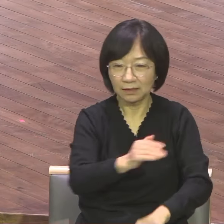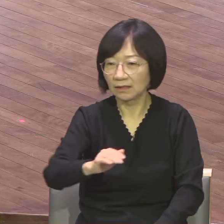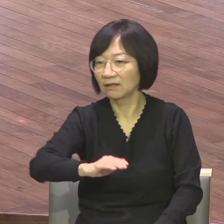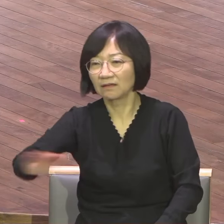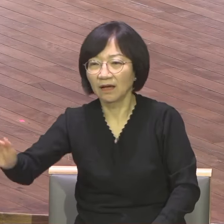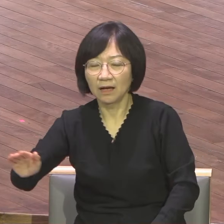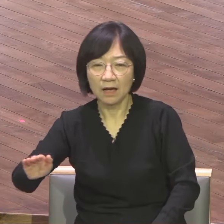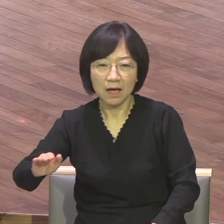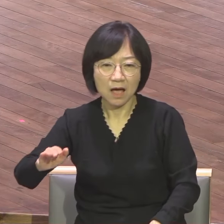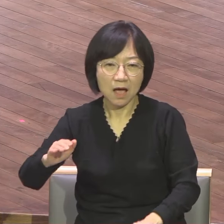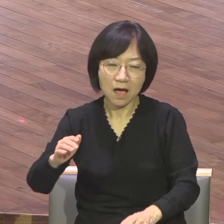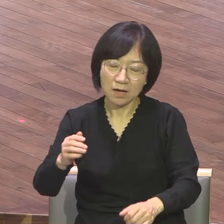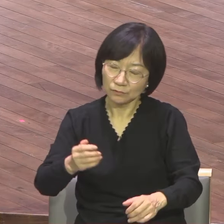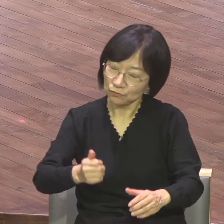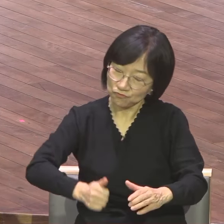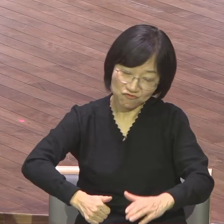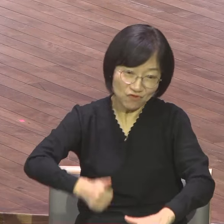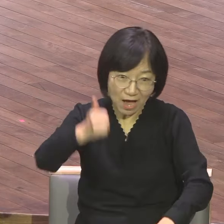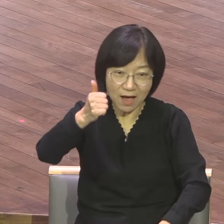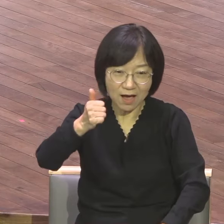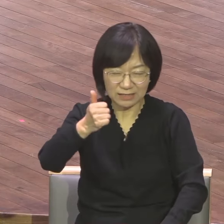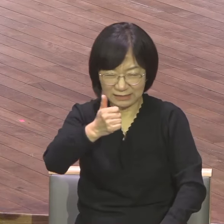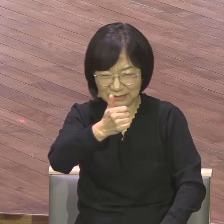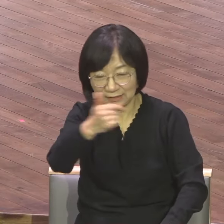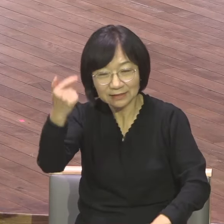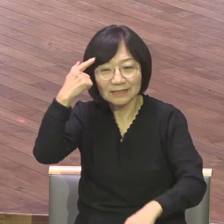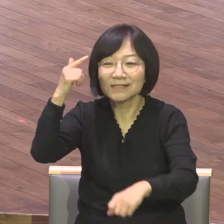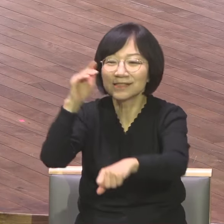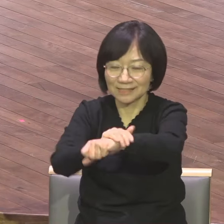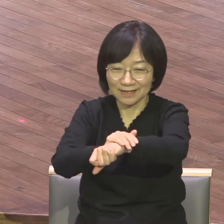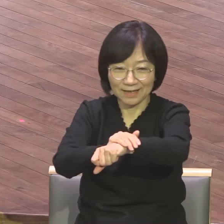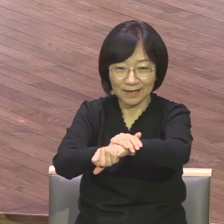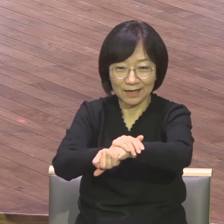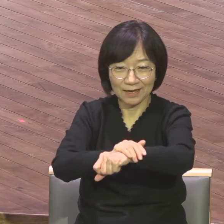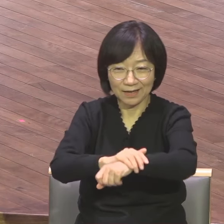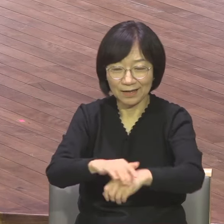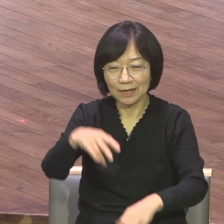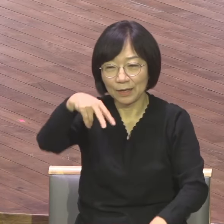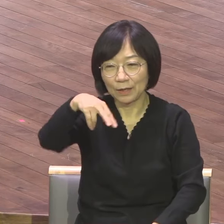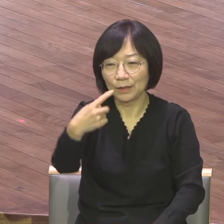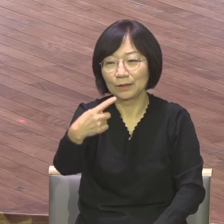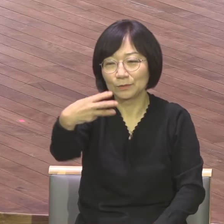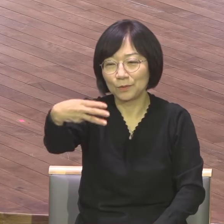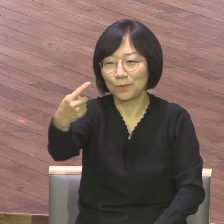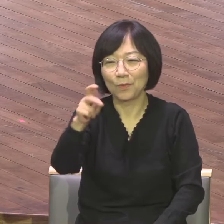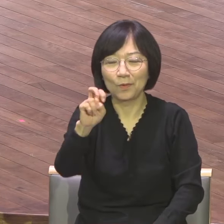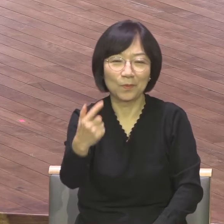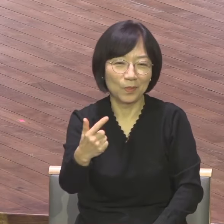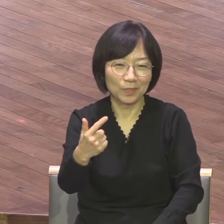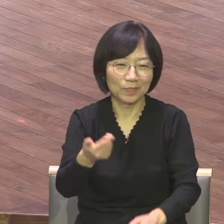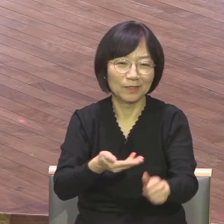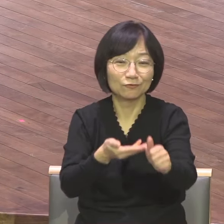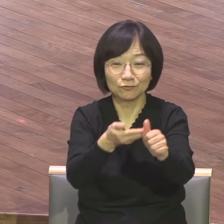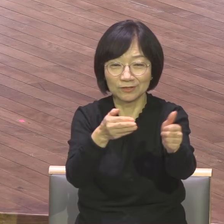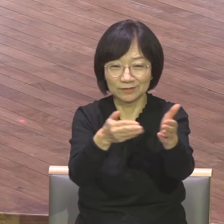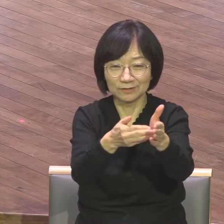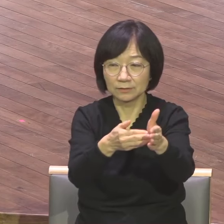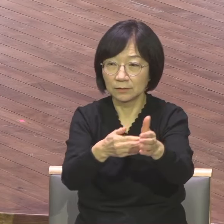하나님이 솔로몬에게 지혜를 주셨어요. 지혜가 어디서부터 왔느냐? 여호와 하나님이 주셨다